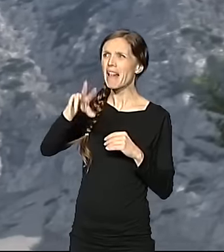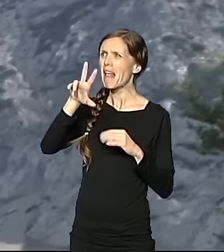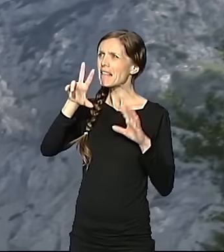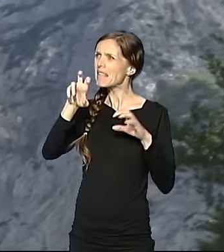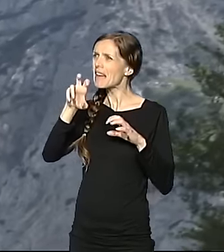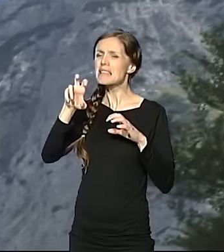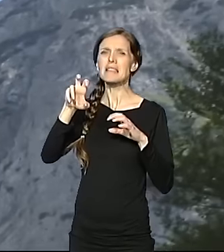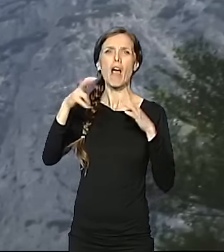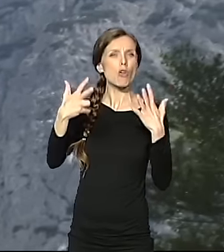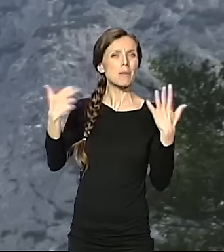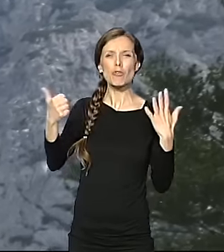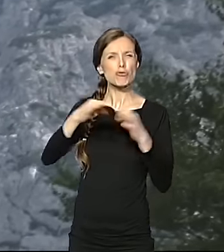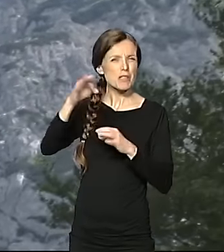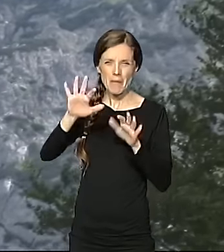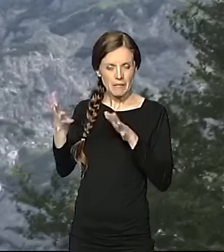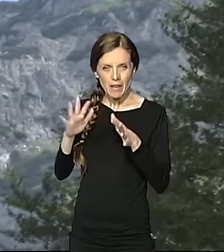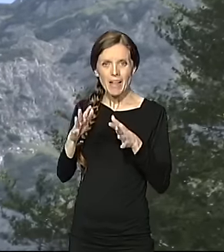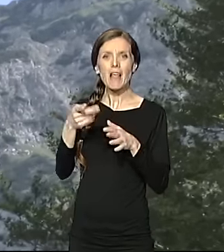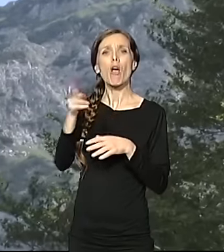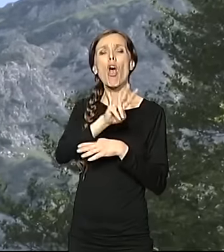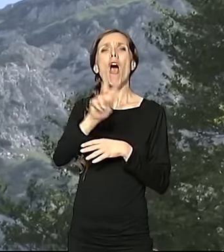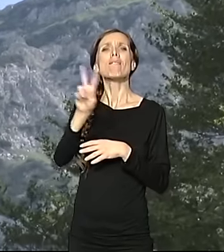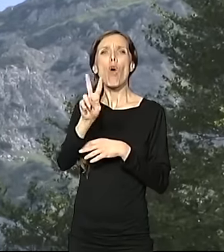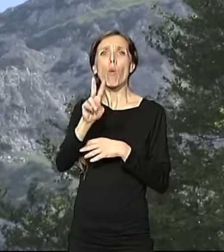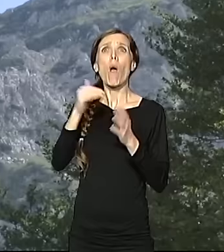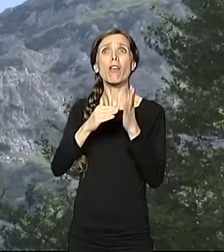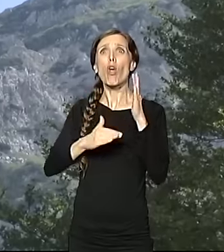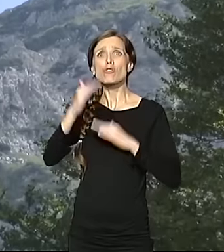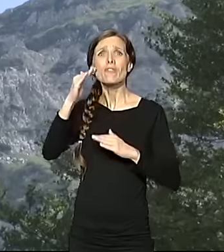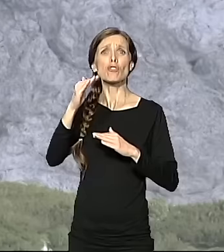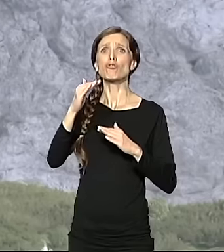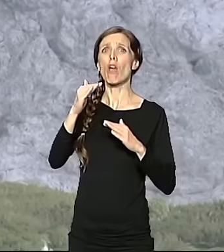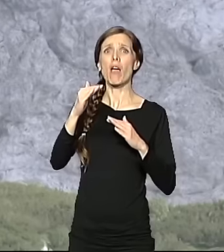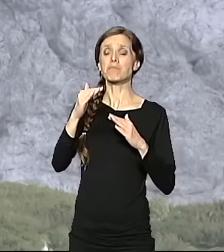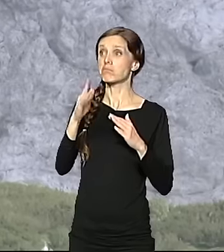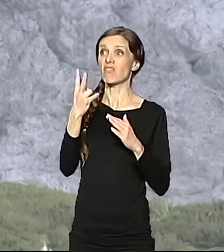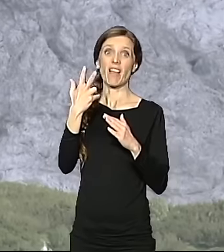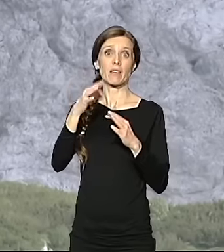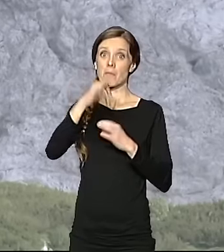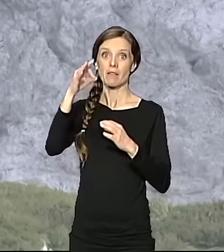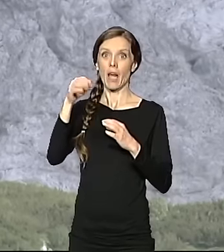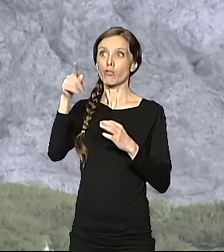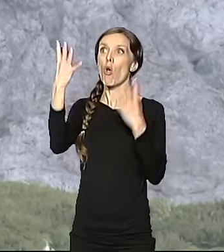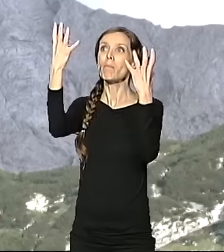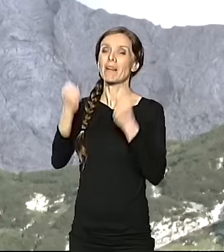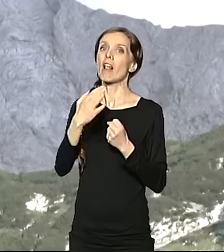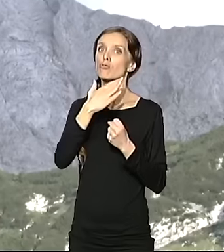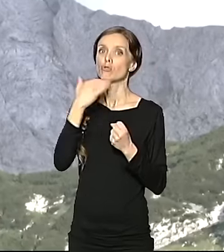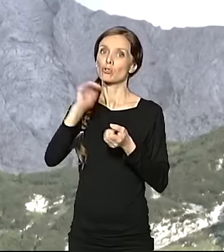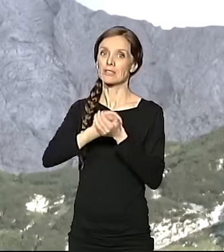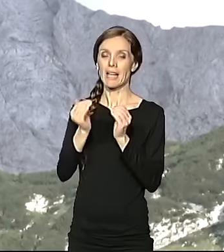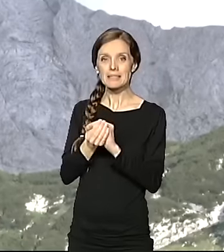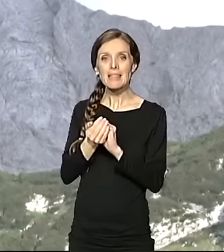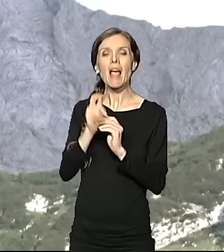2386 metara, tako nešto. Volujak, još visočiji, 2-3 metra između smo tu, pa to privlači i veliki snijeg. Je